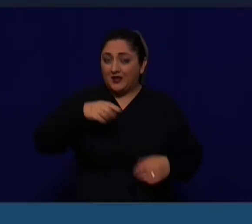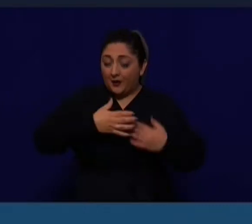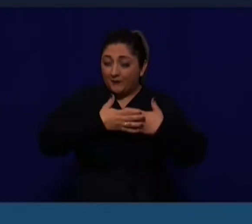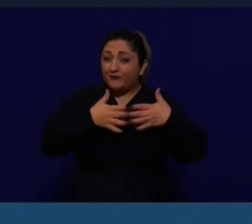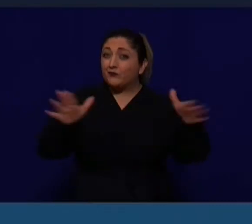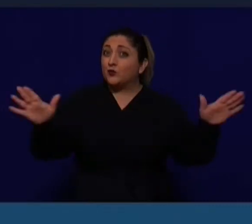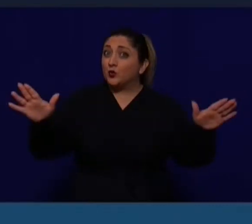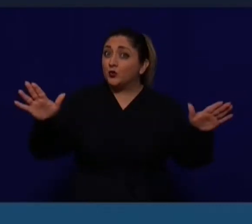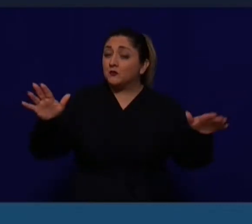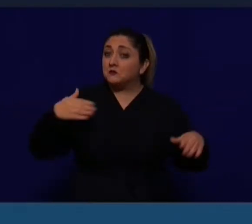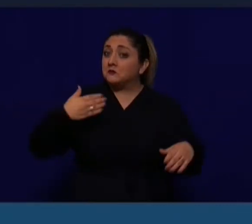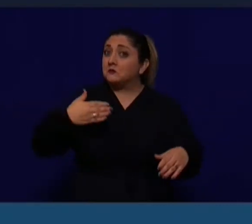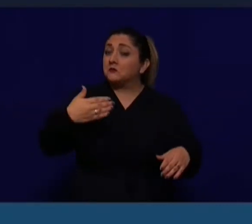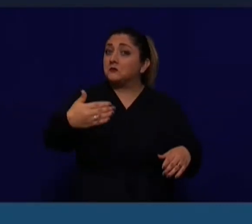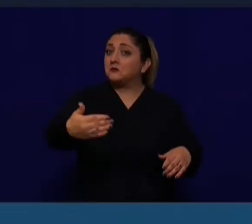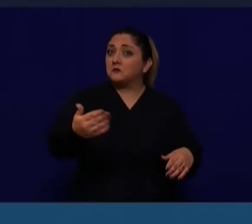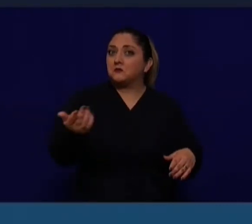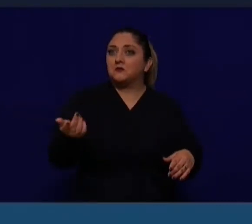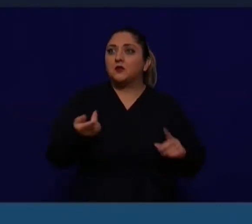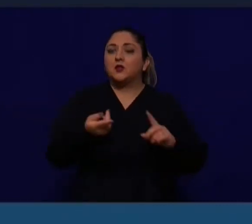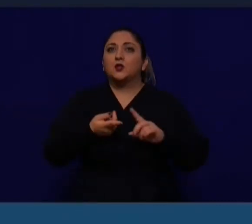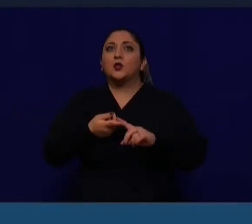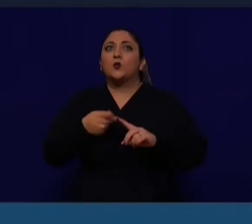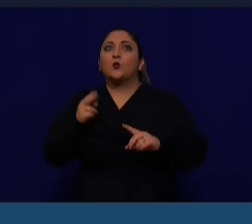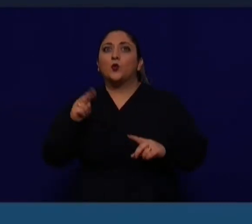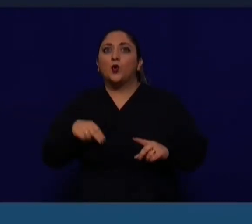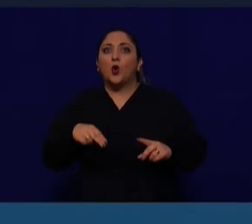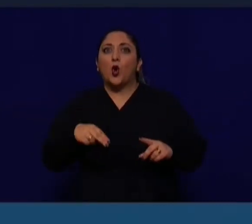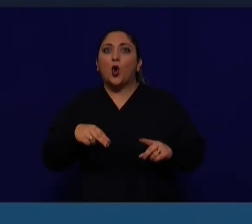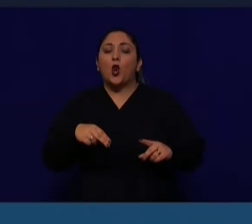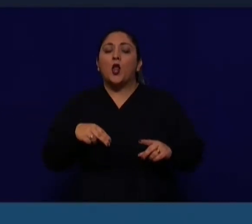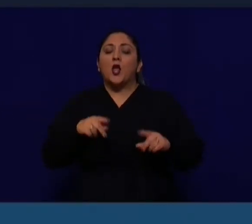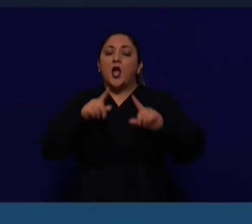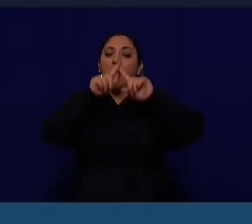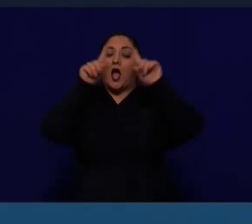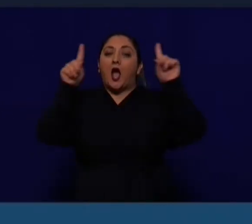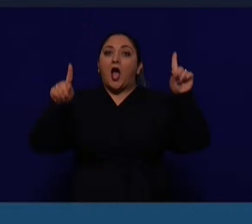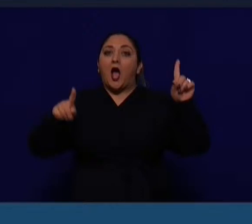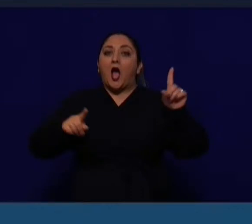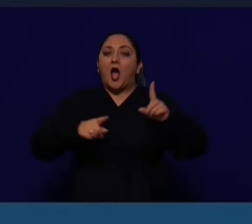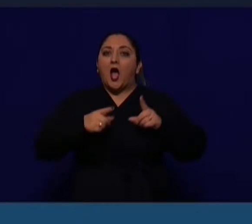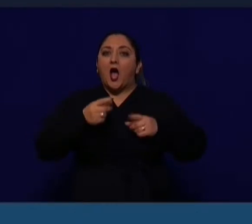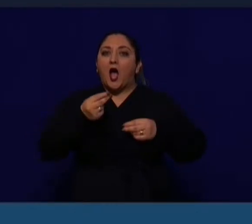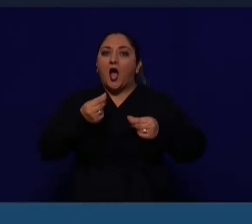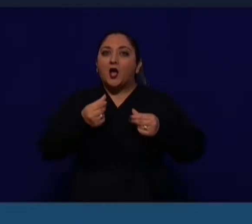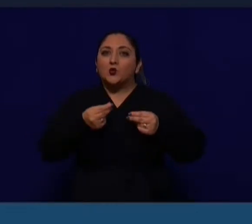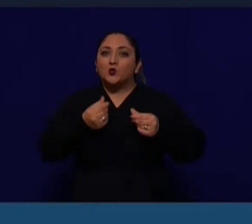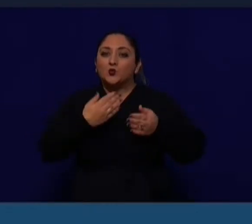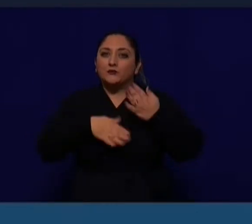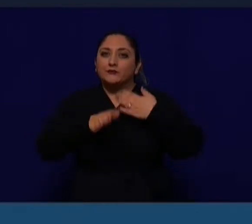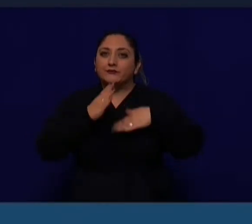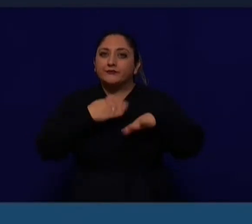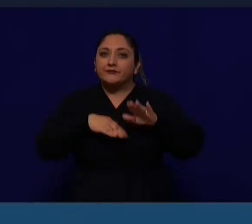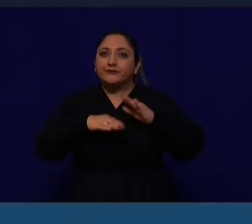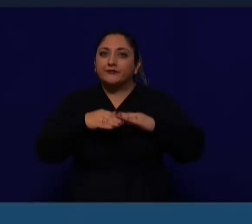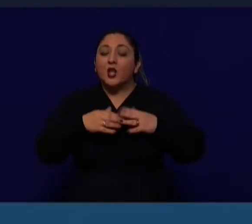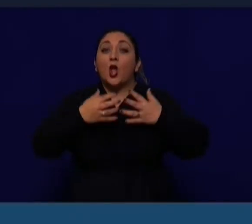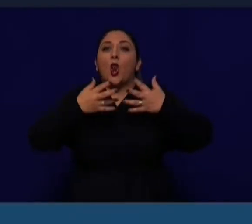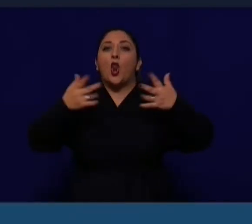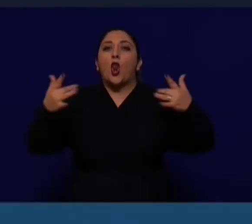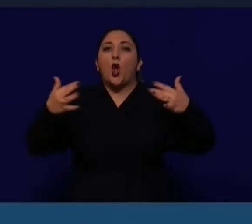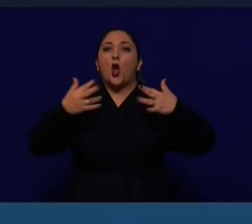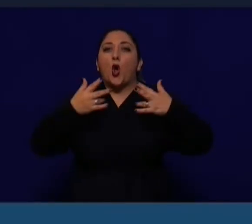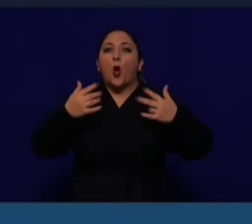fejn ikun hemm pereżempju lob tal-futbol li ma importanti qed ikunu mid-dera mimlijin bin-nies. Għaliex dawn il-postijiet mhux qed